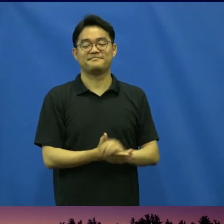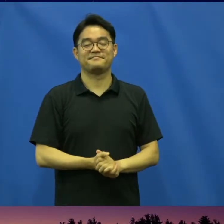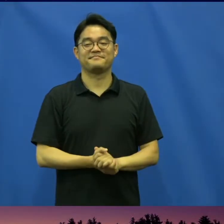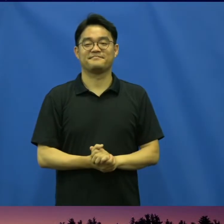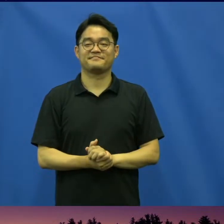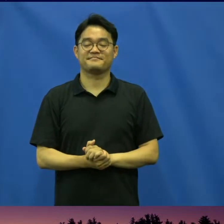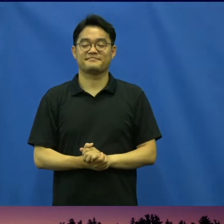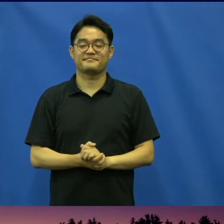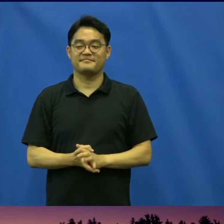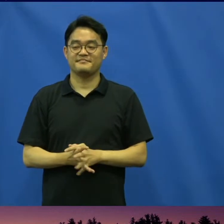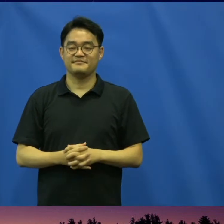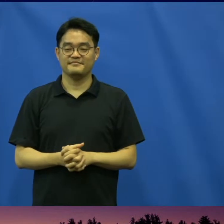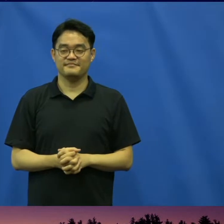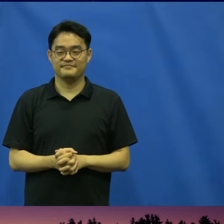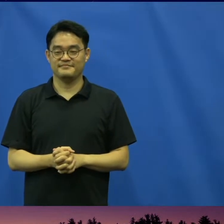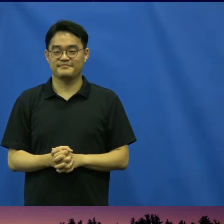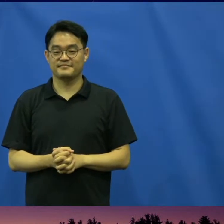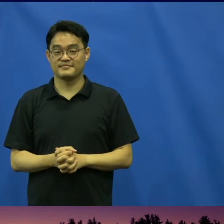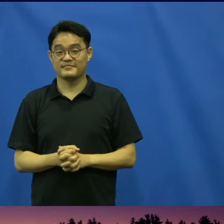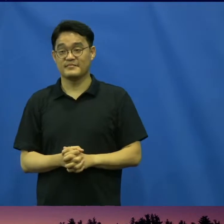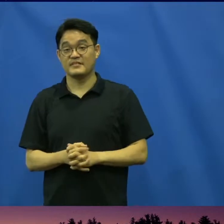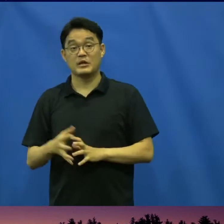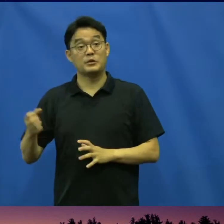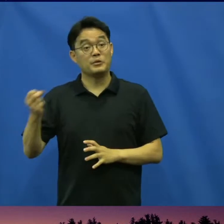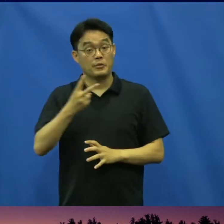보니까 여름에는 휴가차 오신